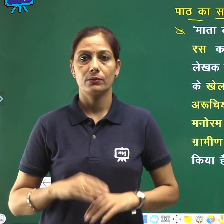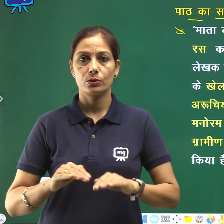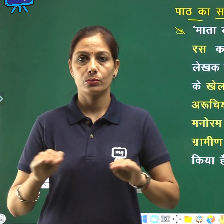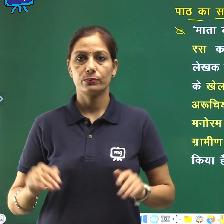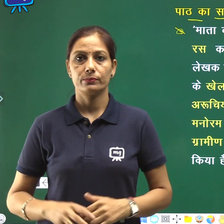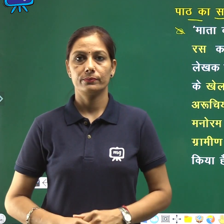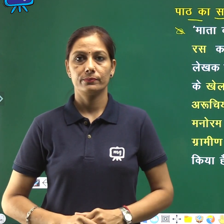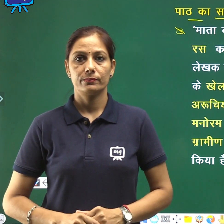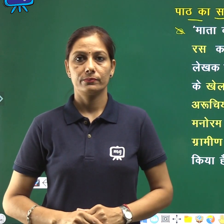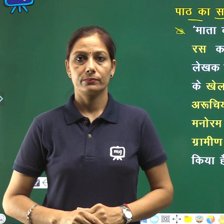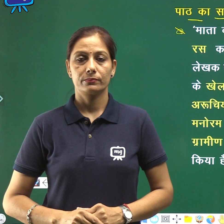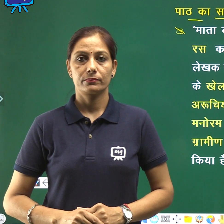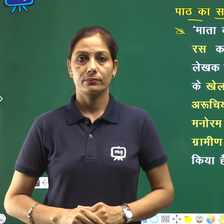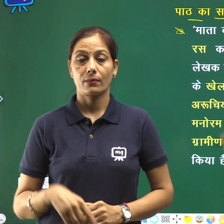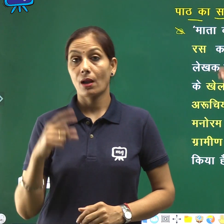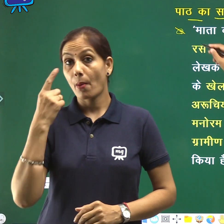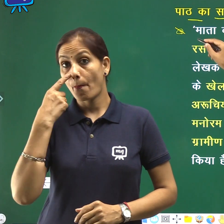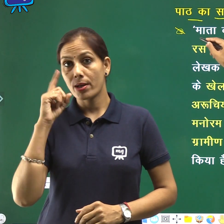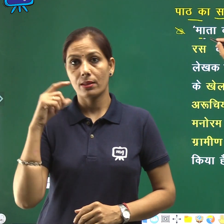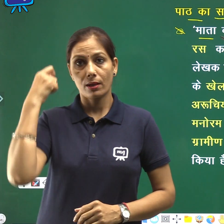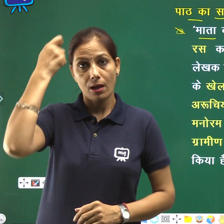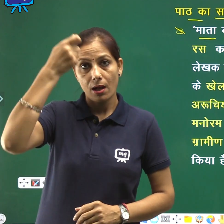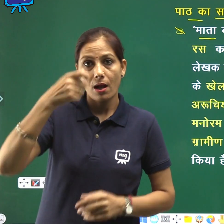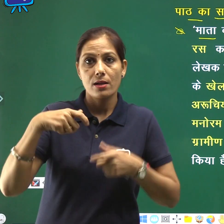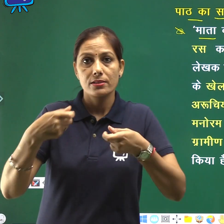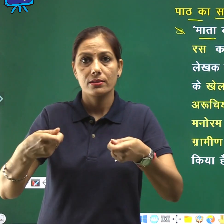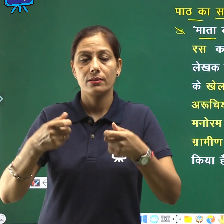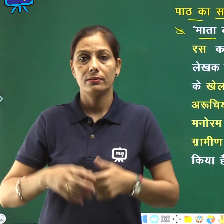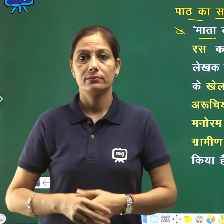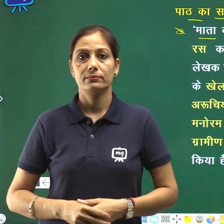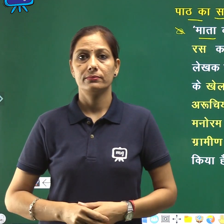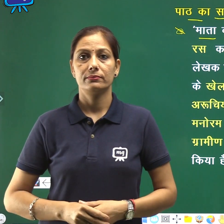बच्चों, माता का अंचल